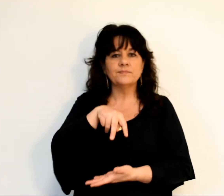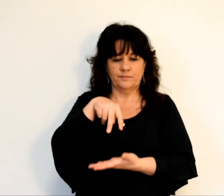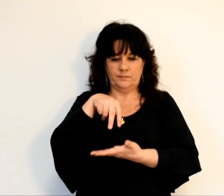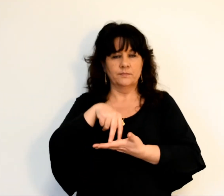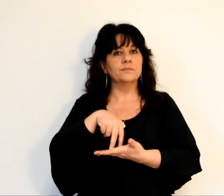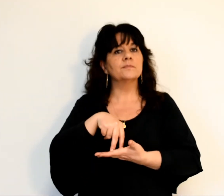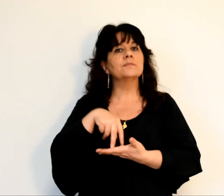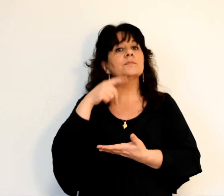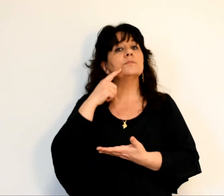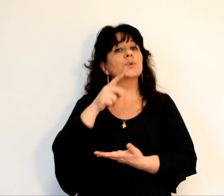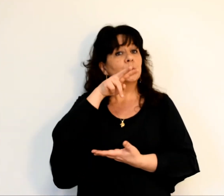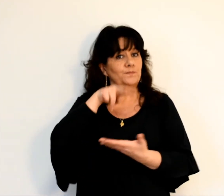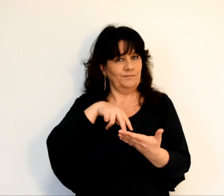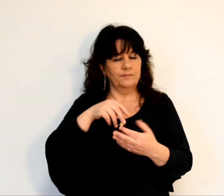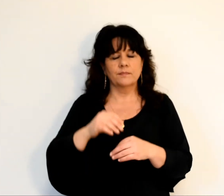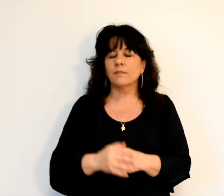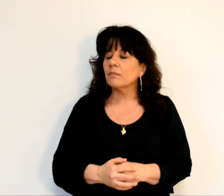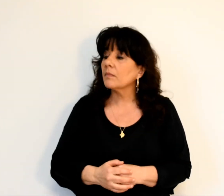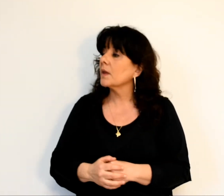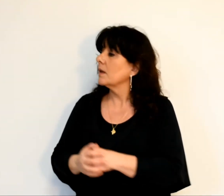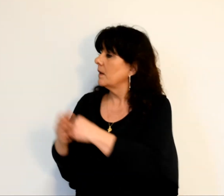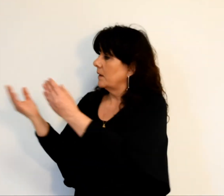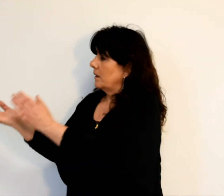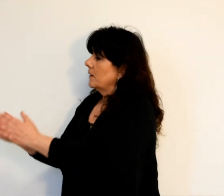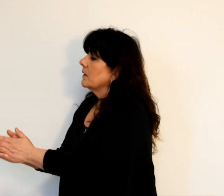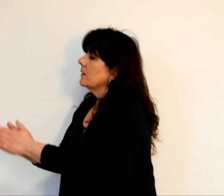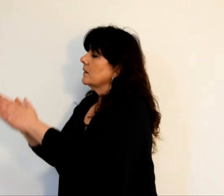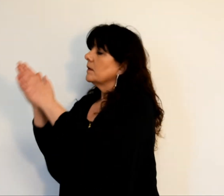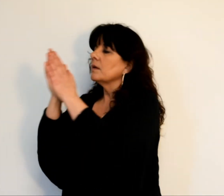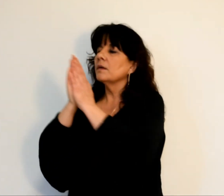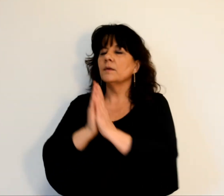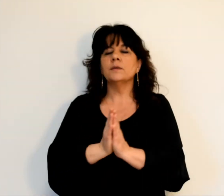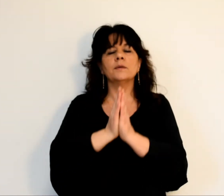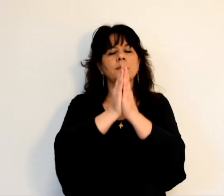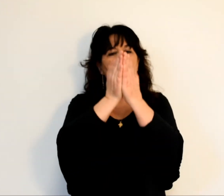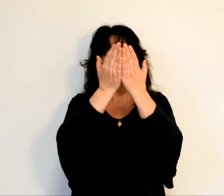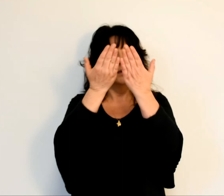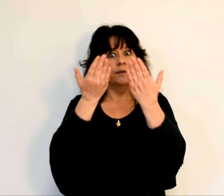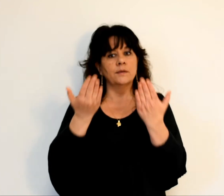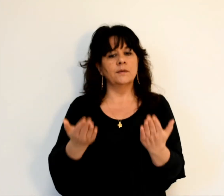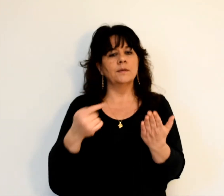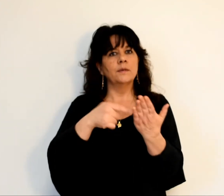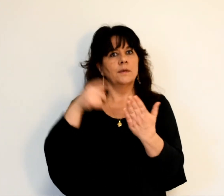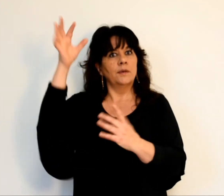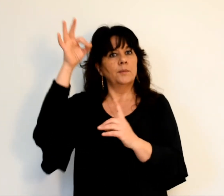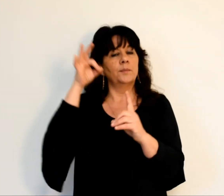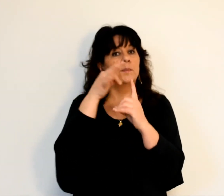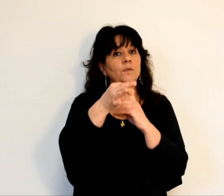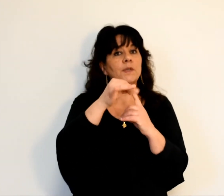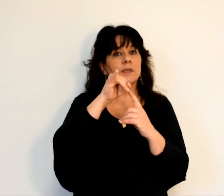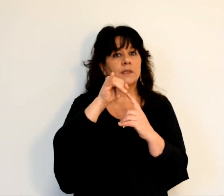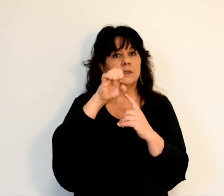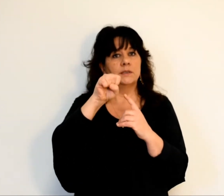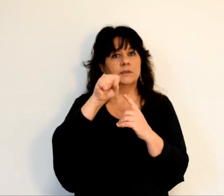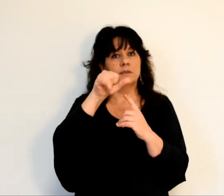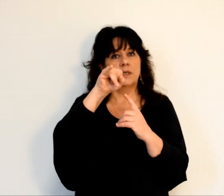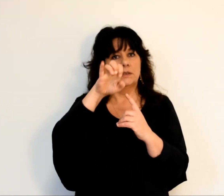remit le livre du prophète Isaïe, il ouvrit le livre et trouva le passage où il est